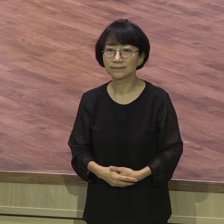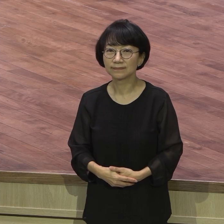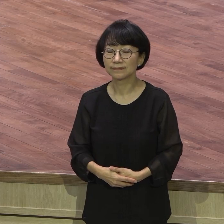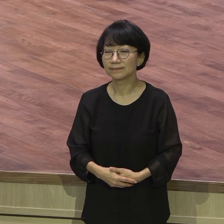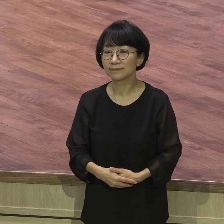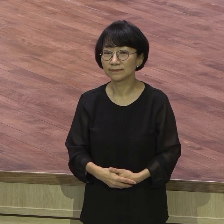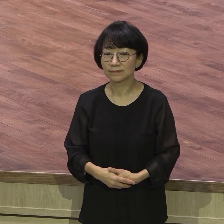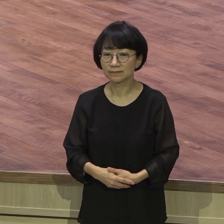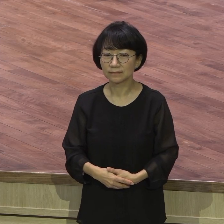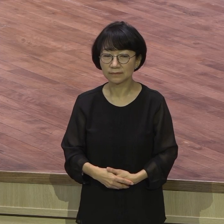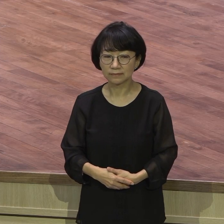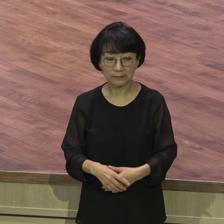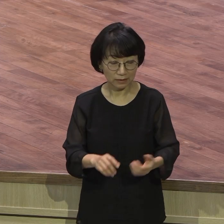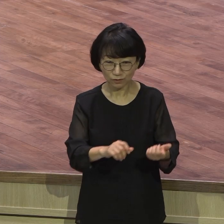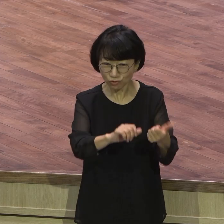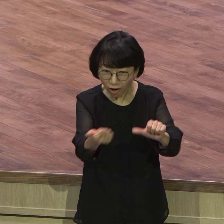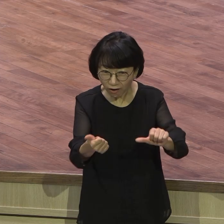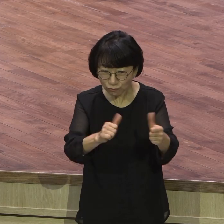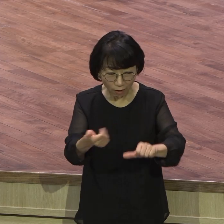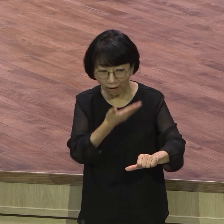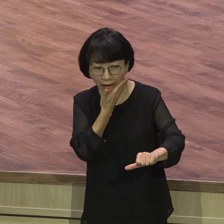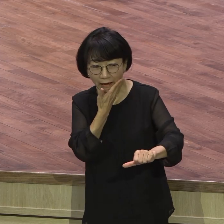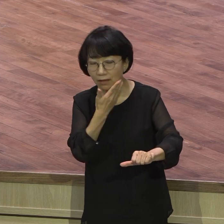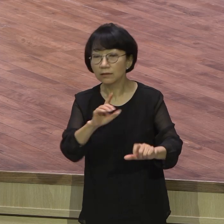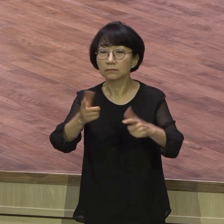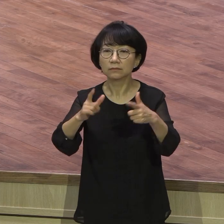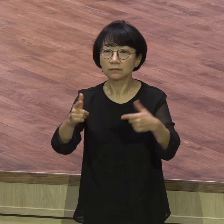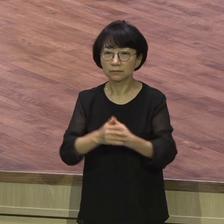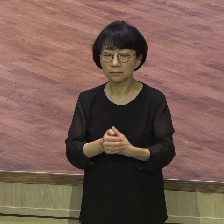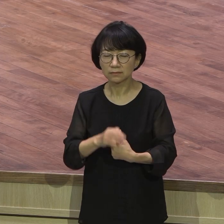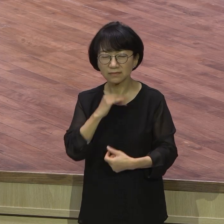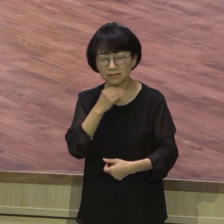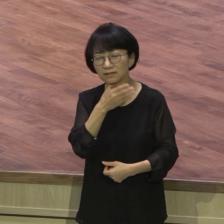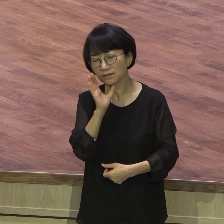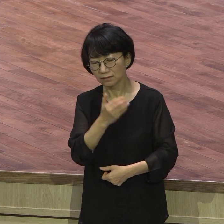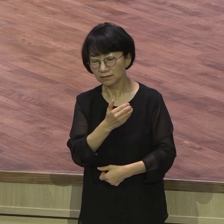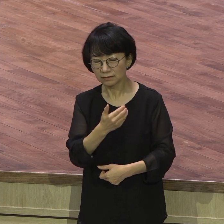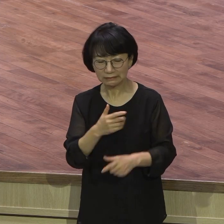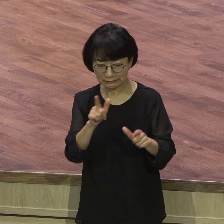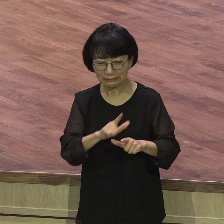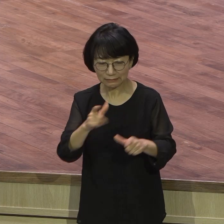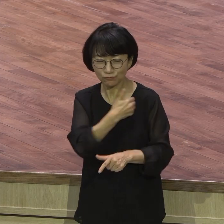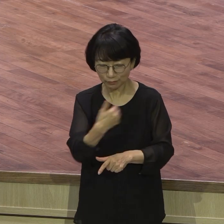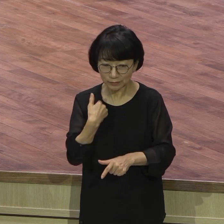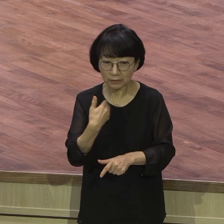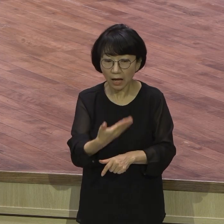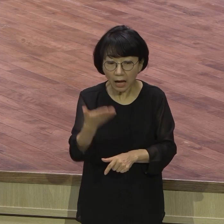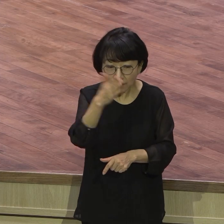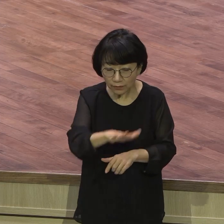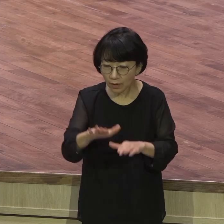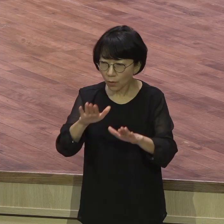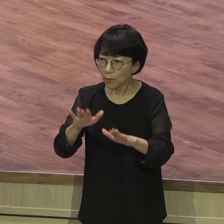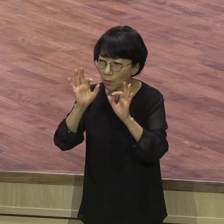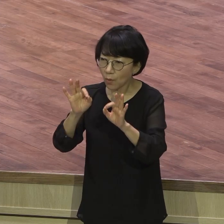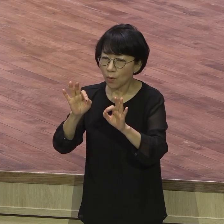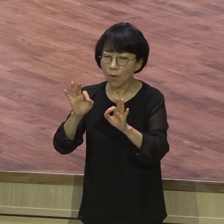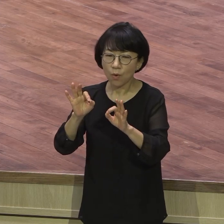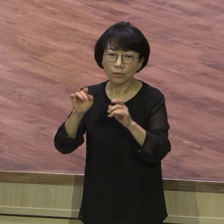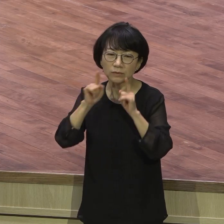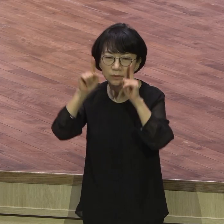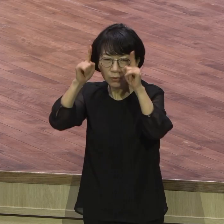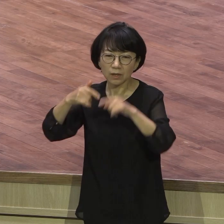죽는 게 아까운 게 아니라 뭐 살만큼 살았잖아요. 지옥 같구나. 거의 너무 유명한 사람들이